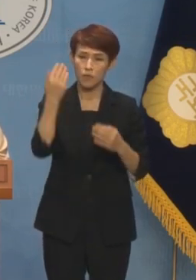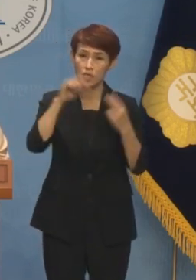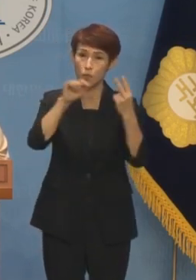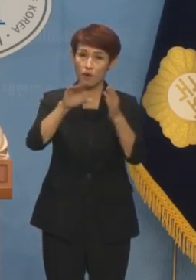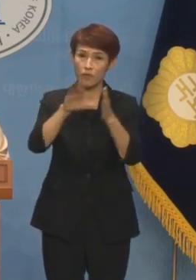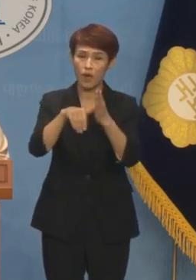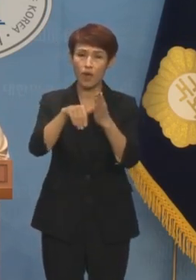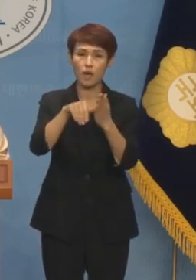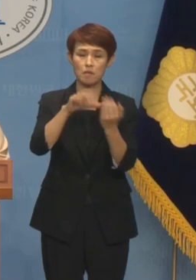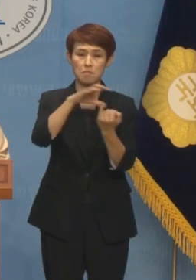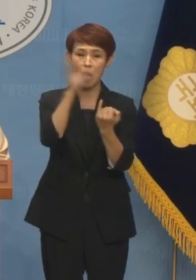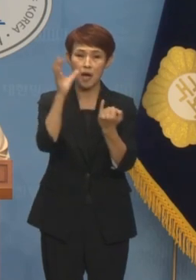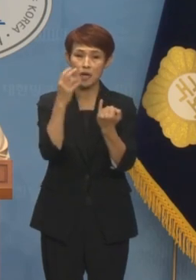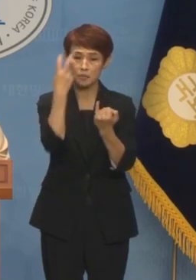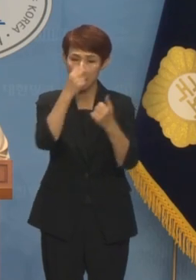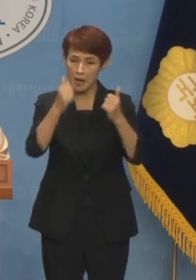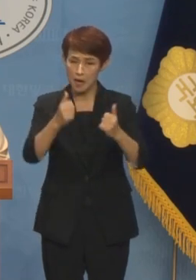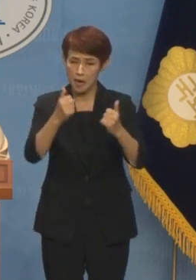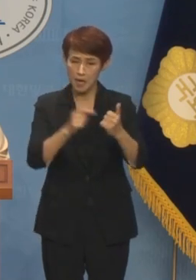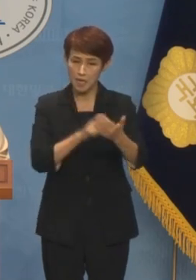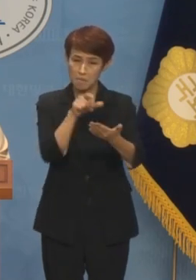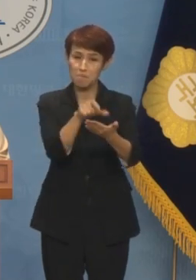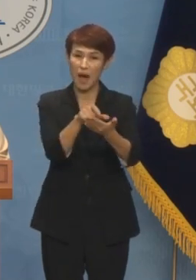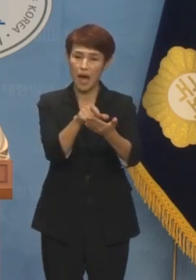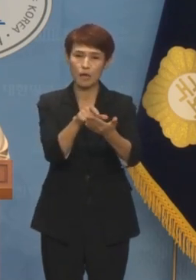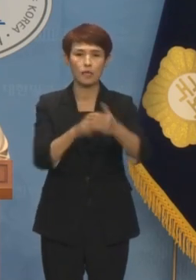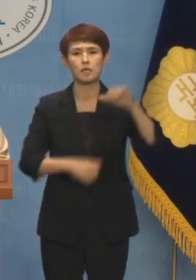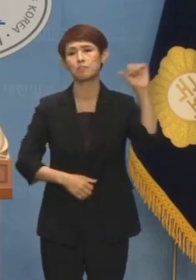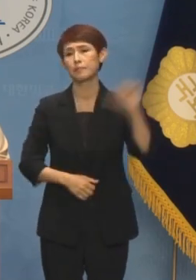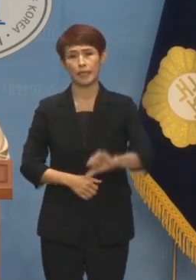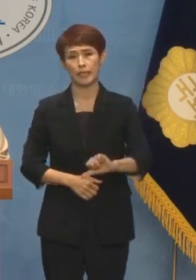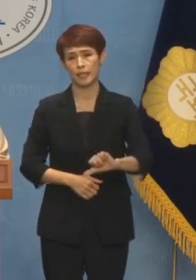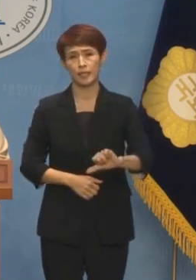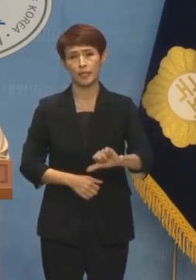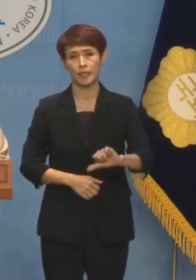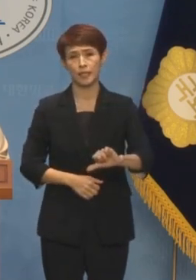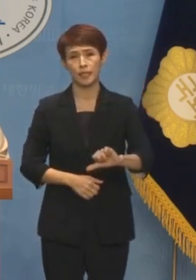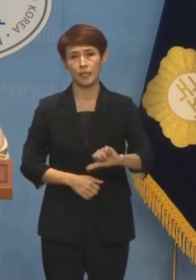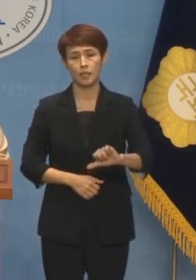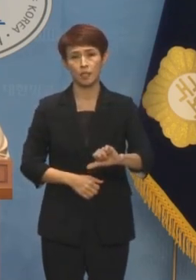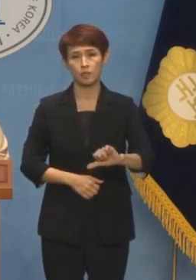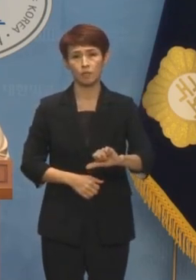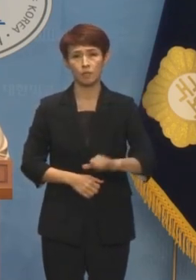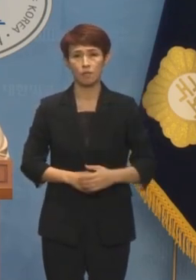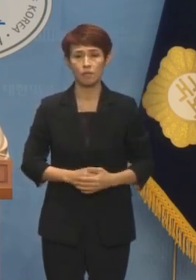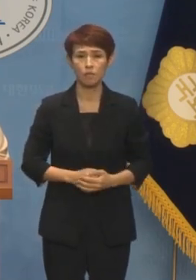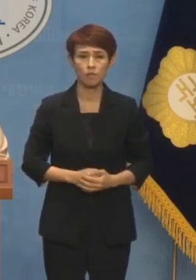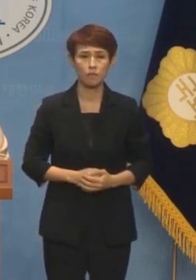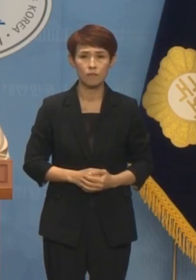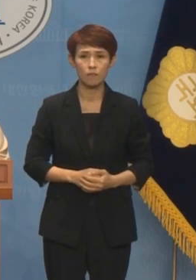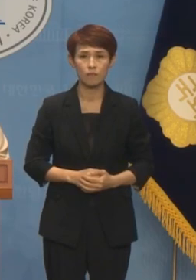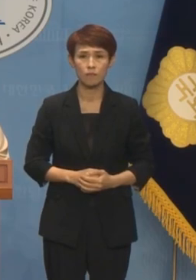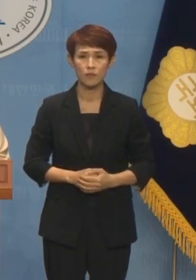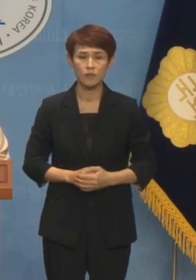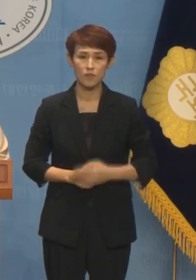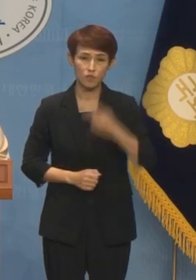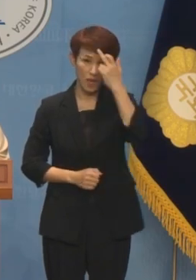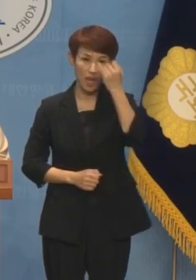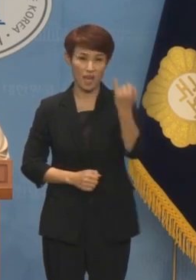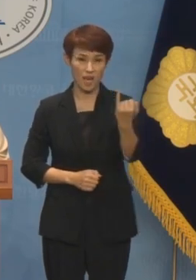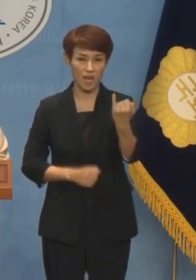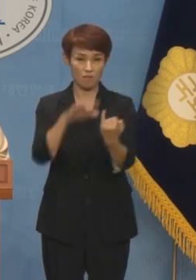2월에도 가석방 심사 대상에 올랐으나 탈락한 바 있습니다. 먼저 최은순